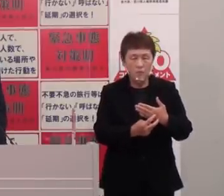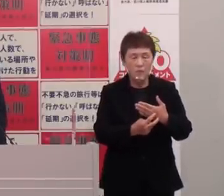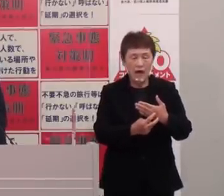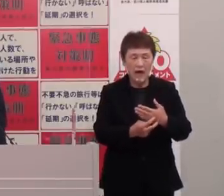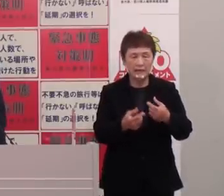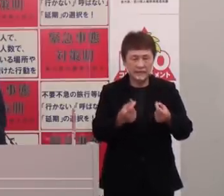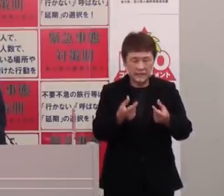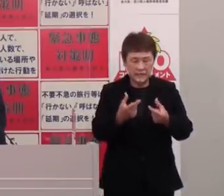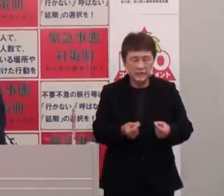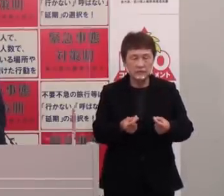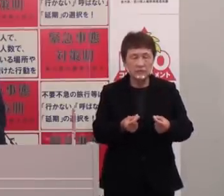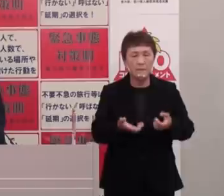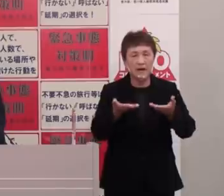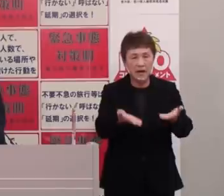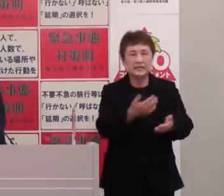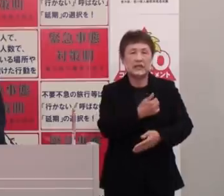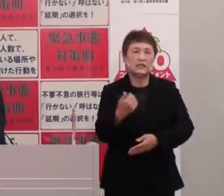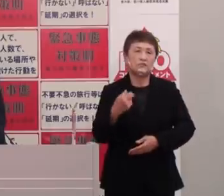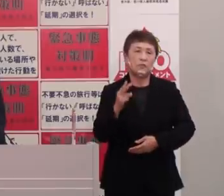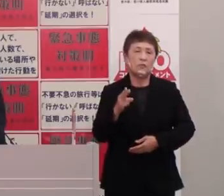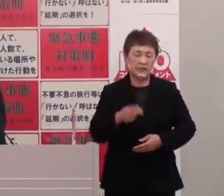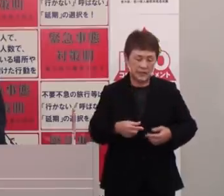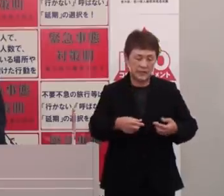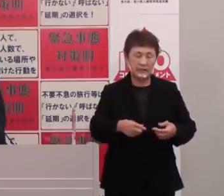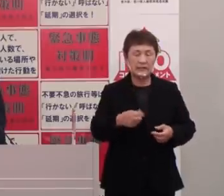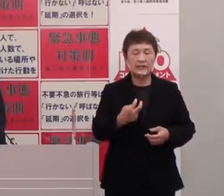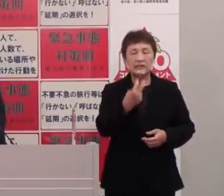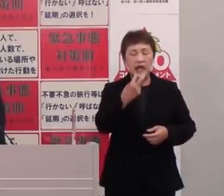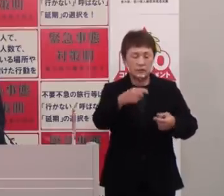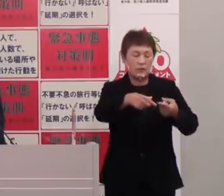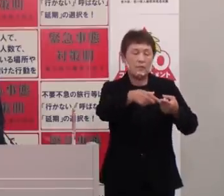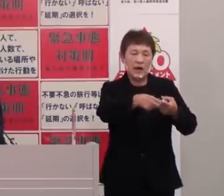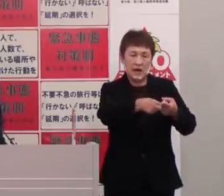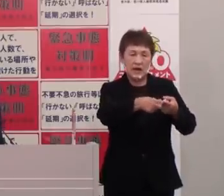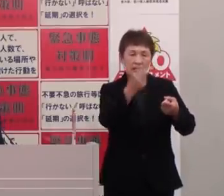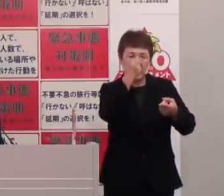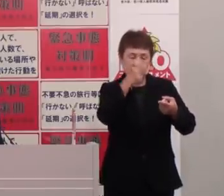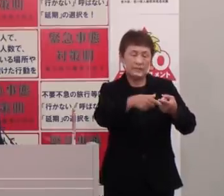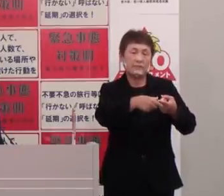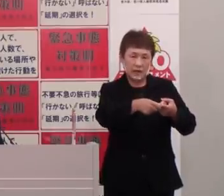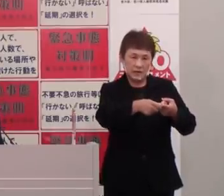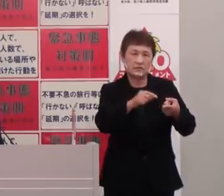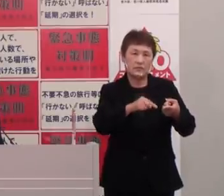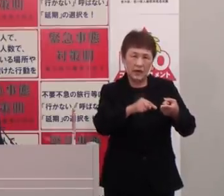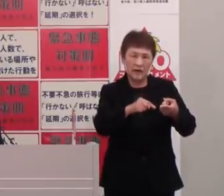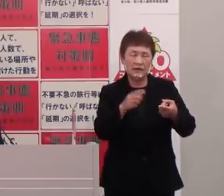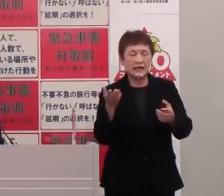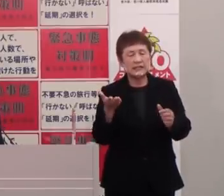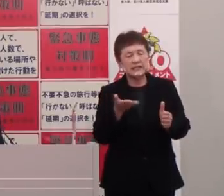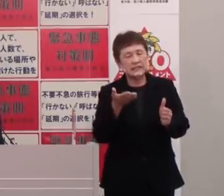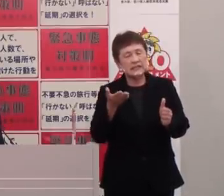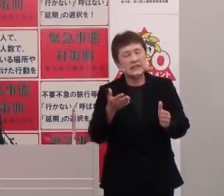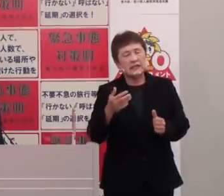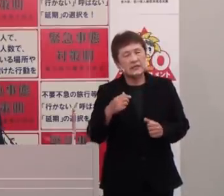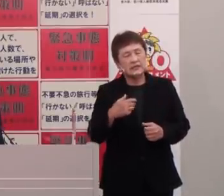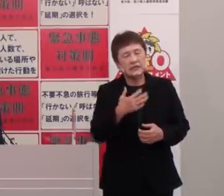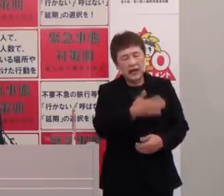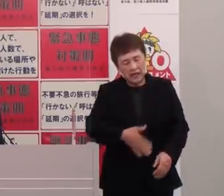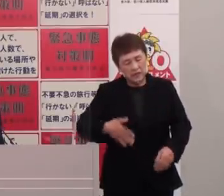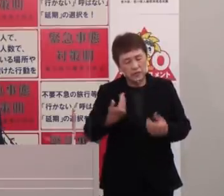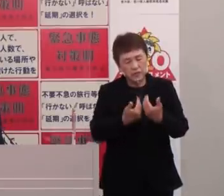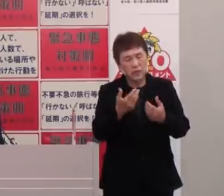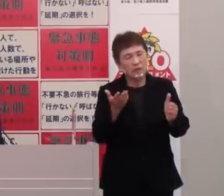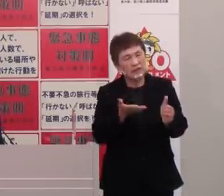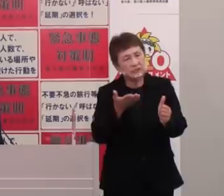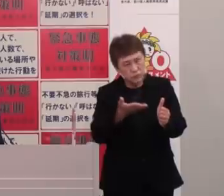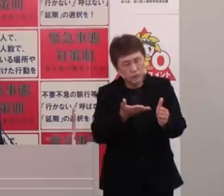供できるよう、いわゆるパルスオキシメーターの貸し出しや保健所による体調の聞き取りなどについて、適切に対